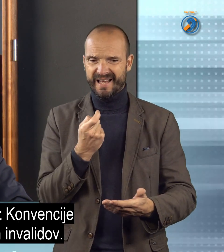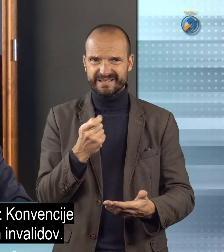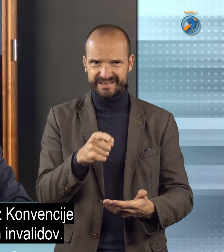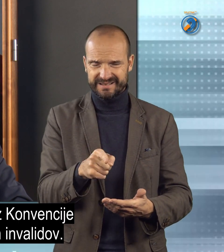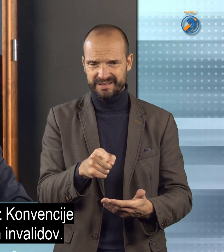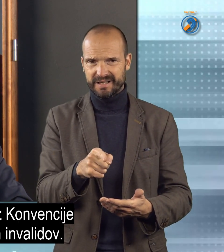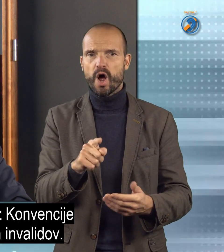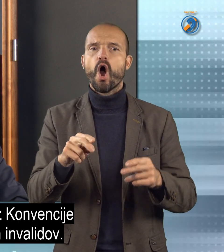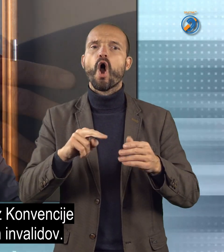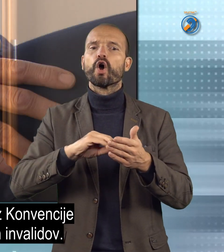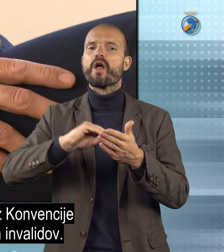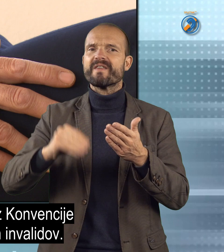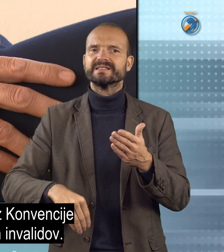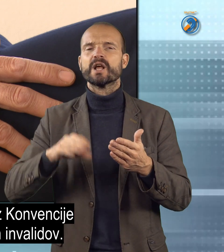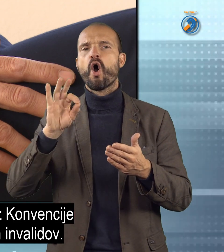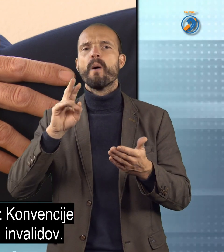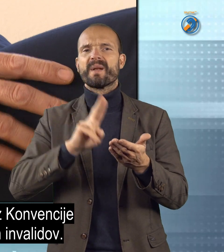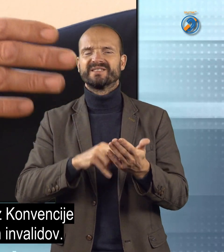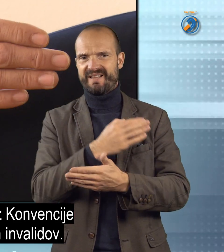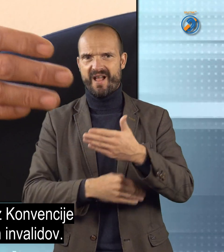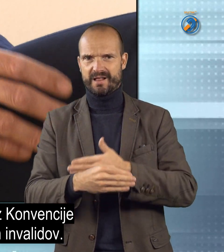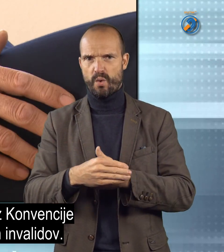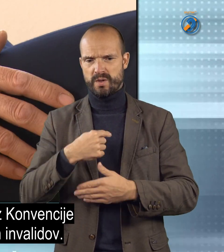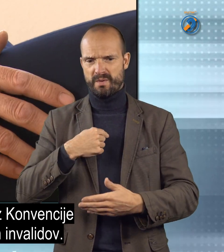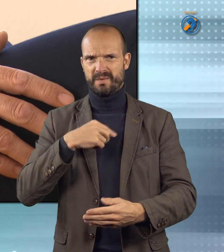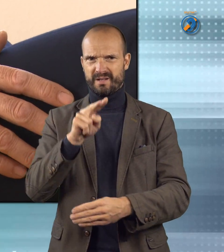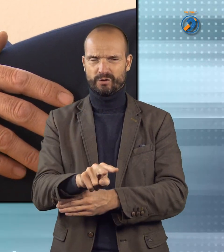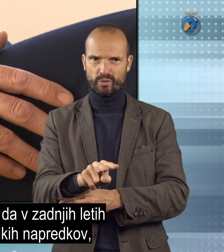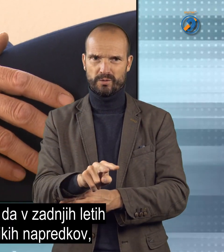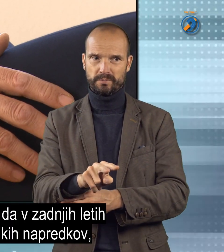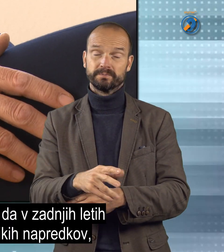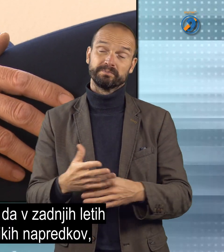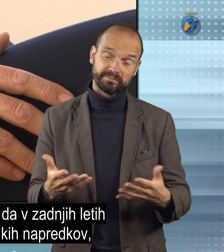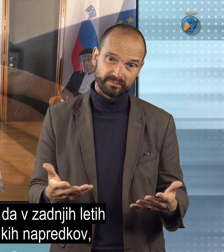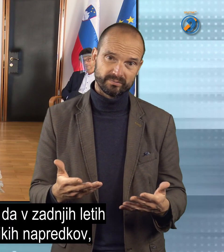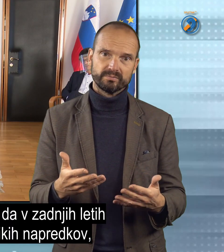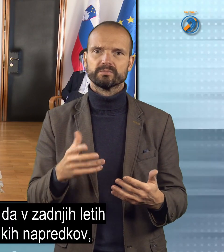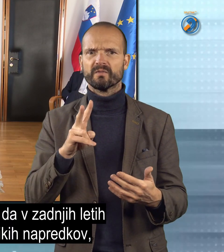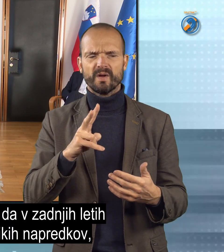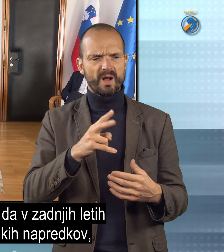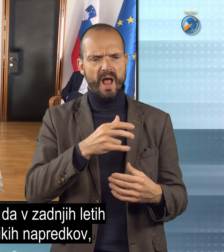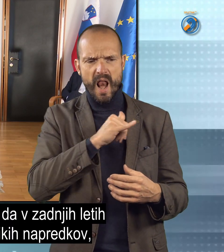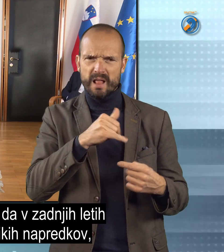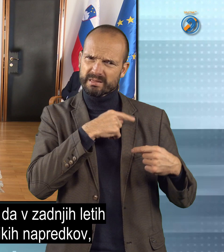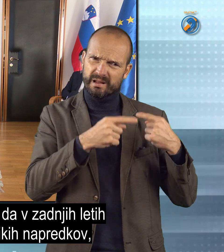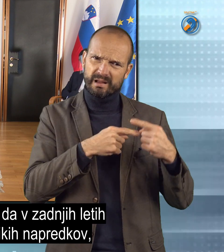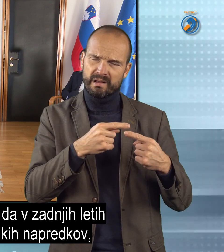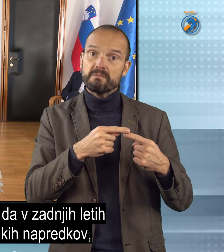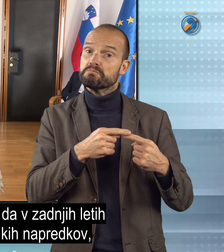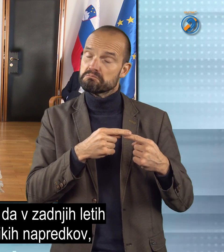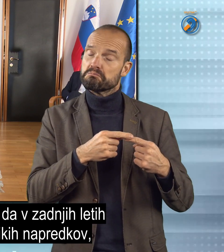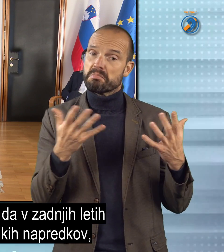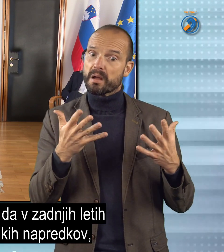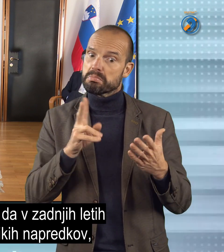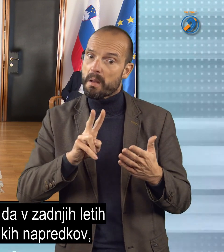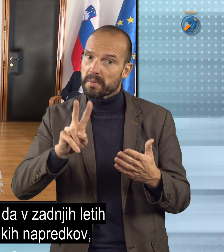ki izhajajo iz konvencije o pravicah invalidov. Ne moremo reči, da ni prišlo v zadnjih letih